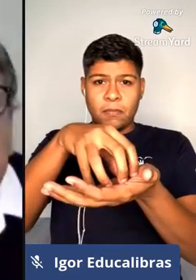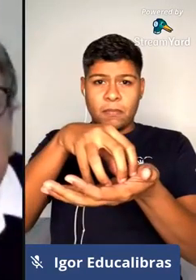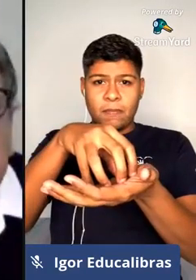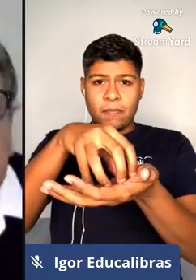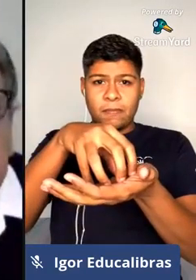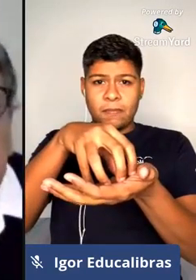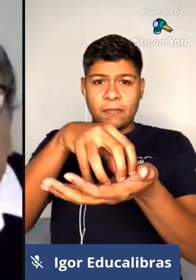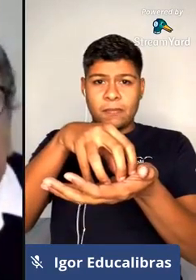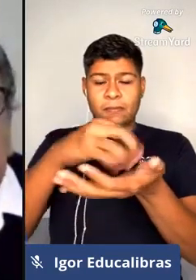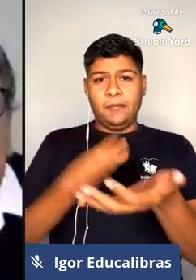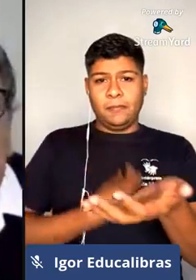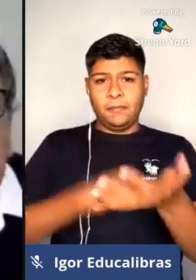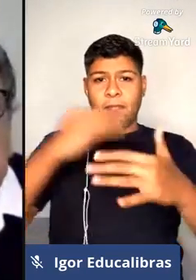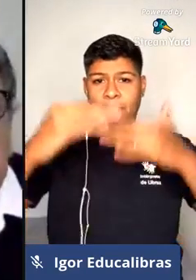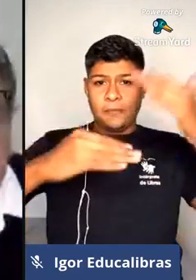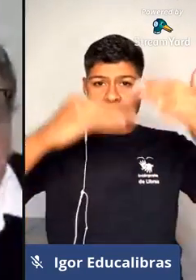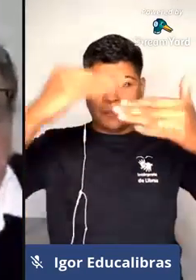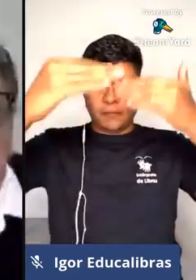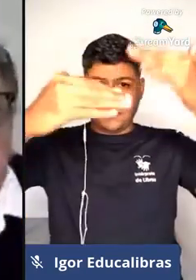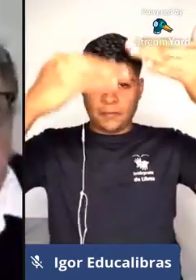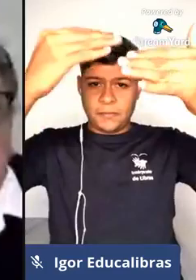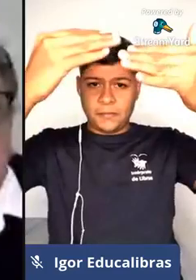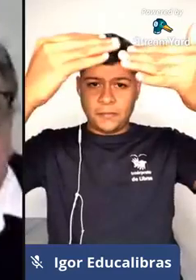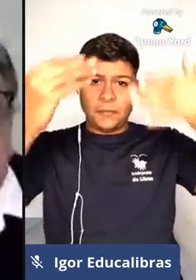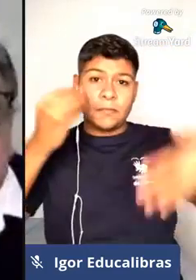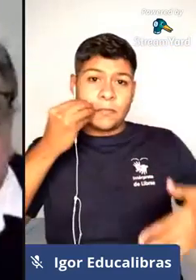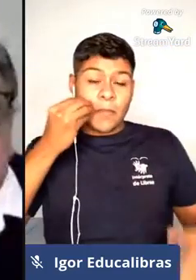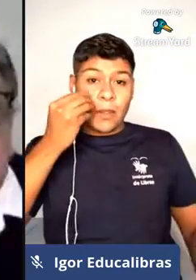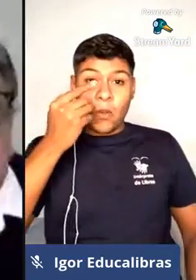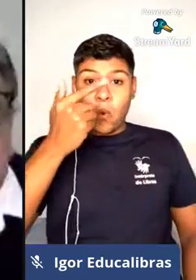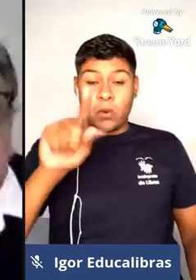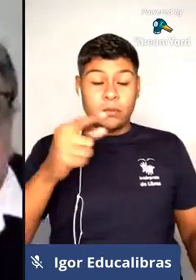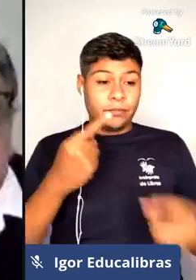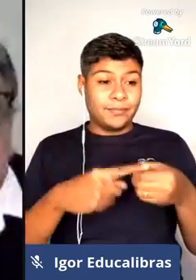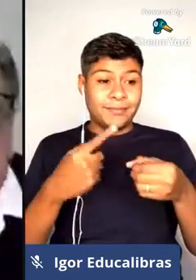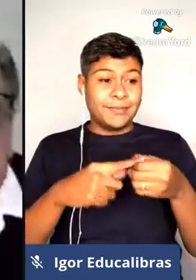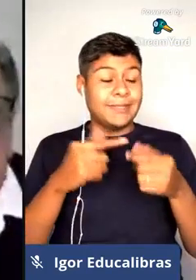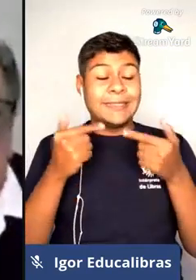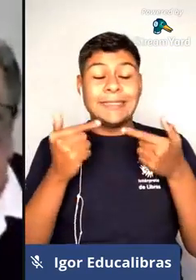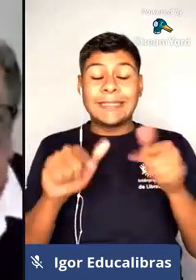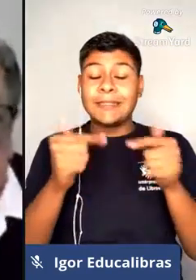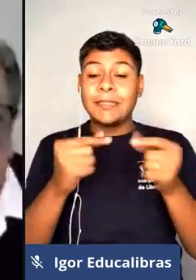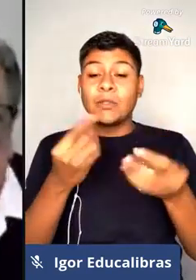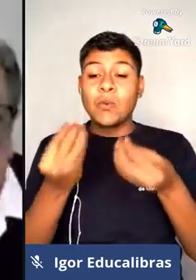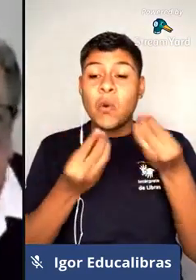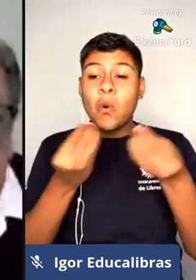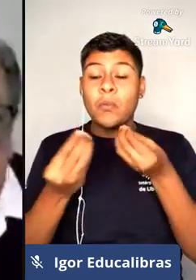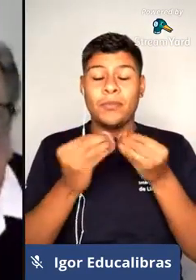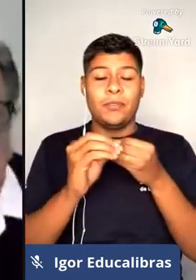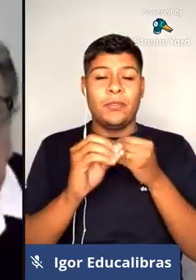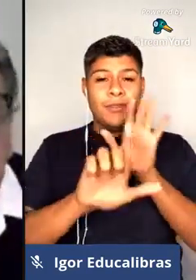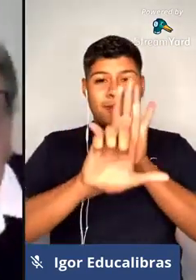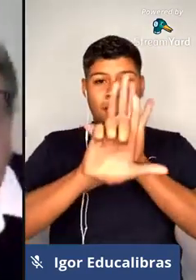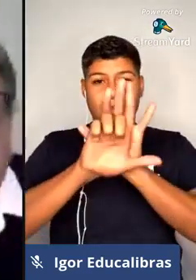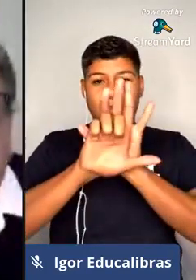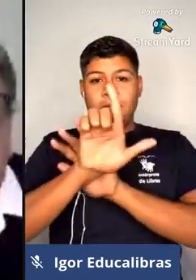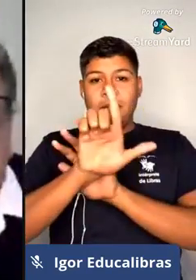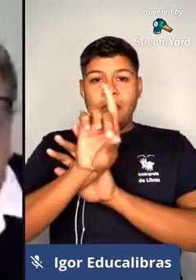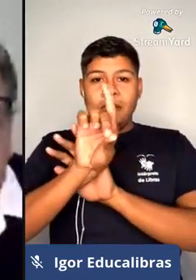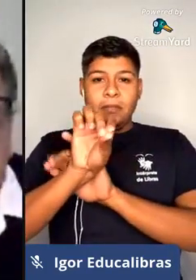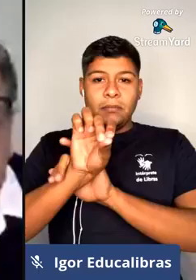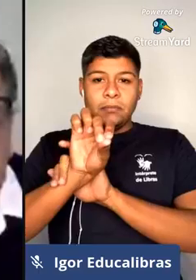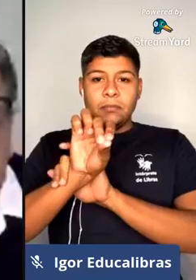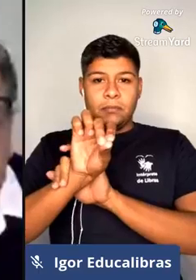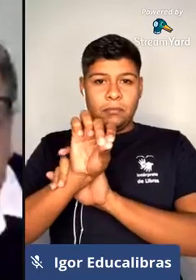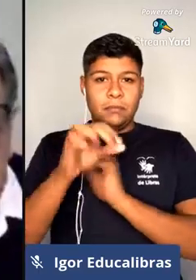envolvido no processo, eu sinto que outros municípios não têm colocado isso em suas LDOs. A LDO, a Lei